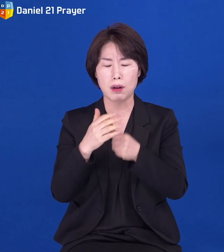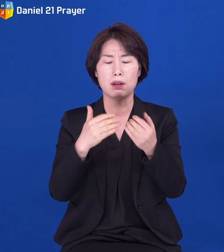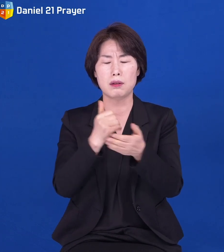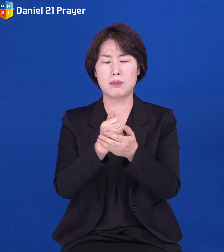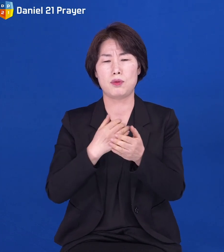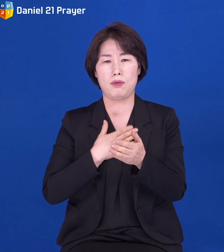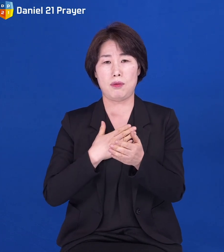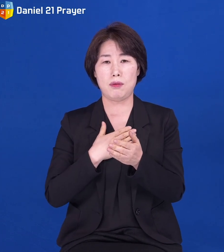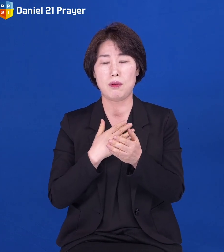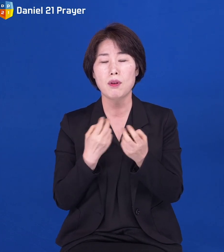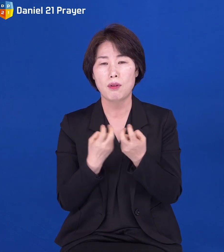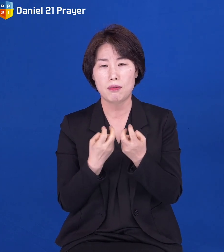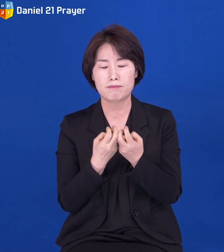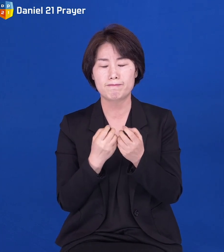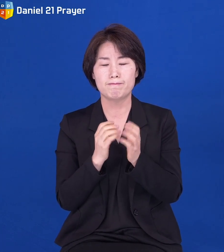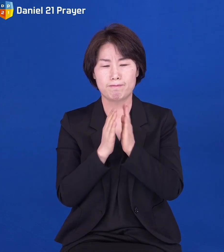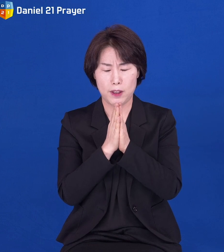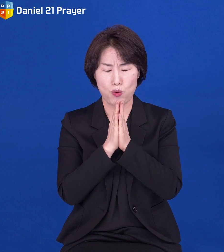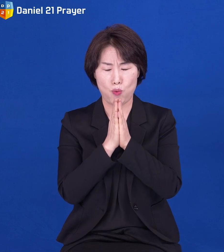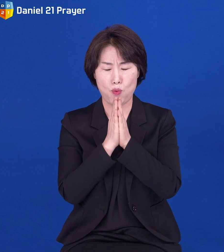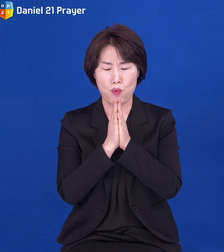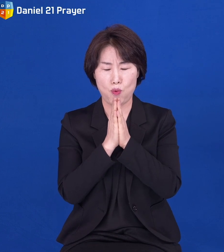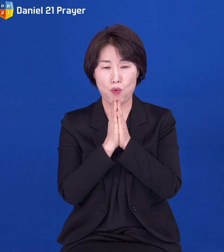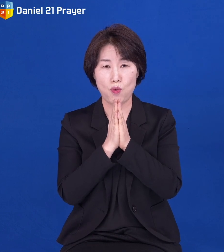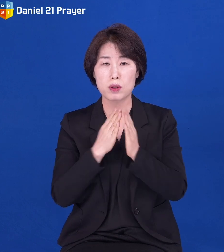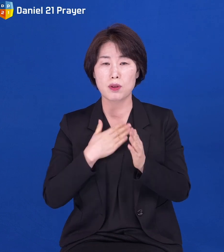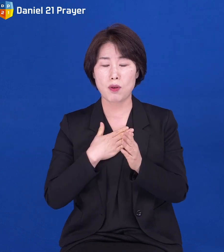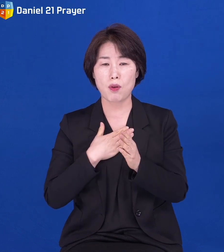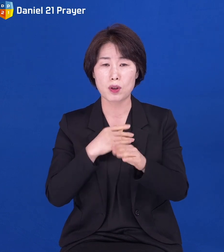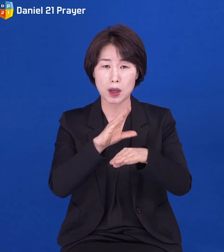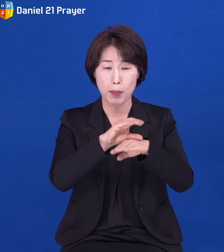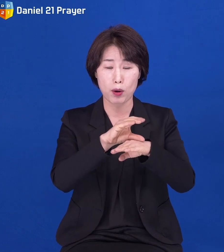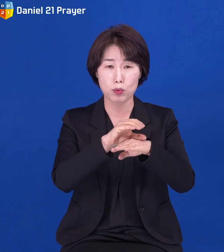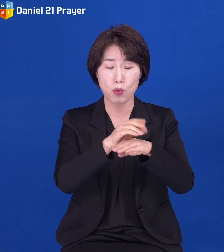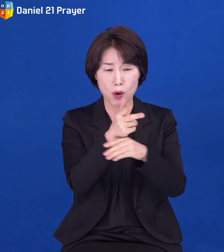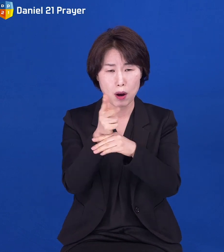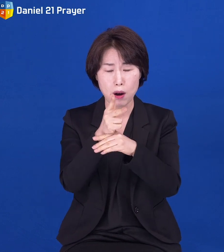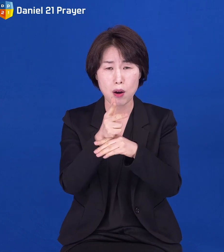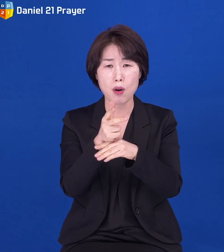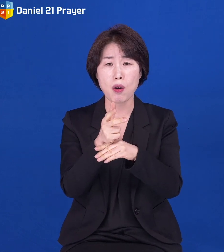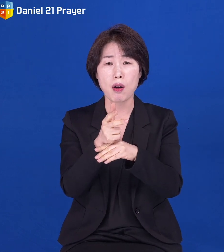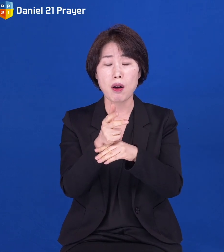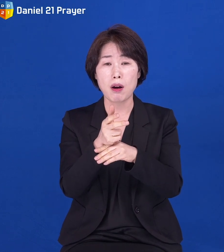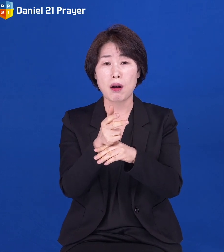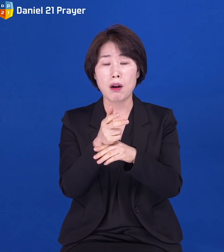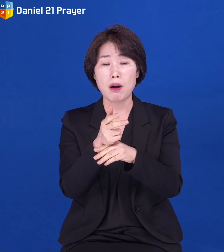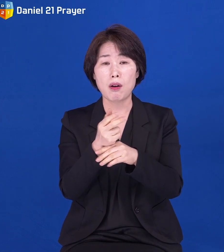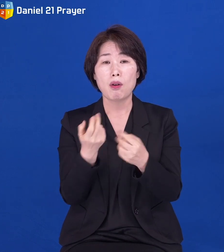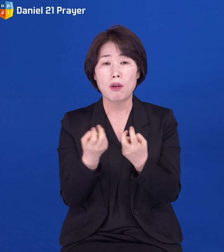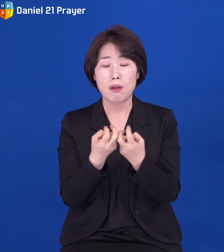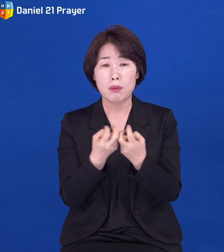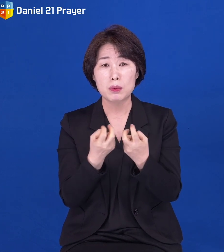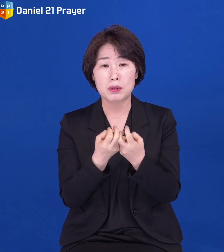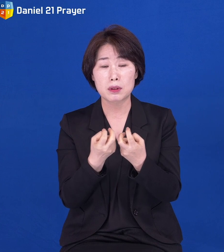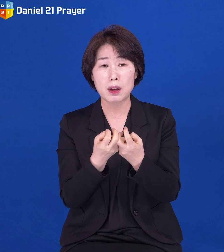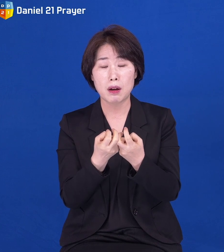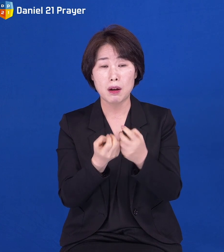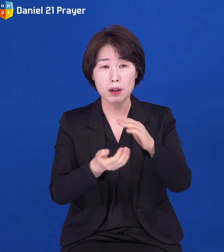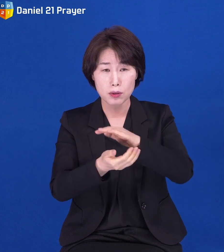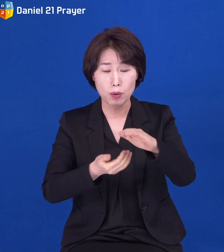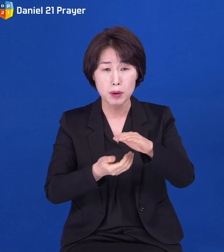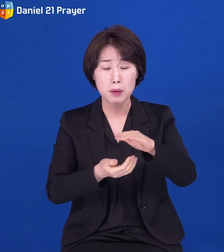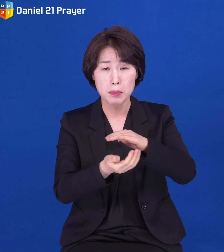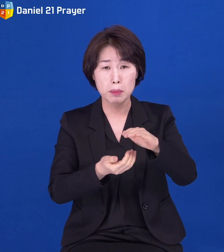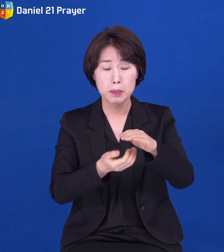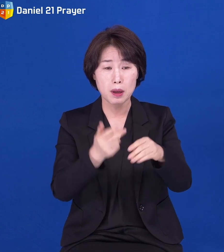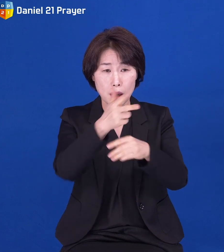하나님, 이제 이 방송을 못하면은 이 분들이 다 가셔야 되고, 원래 전날에 한 카메라 30대를 설치를 하고